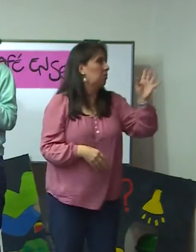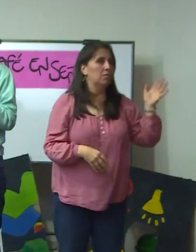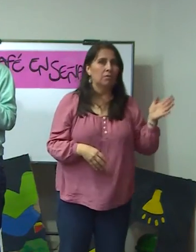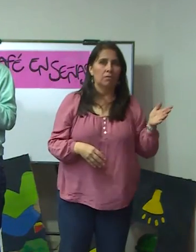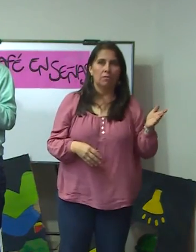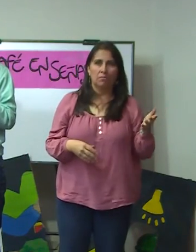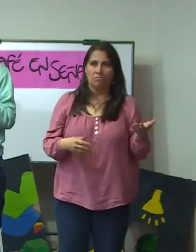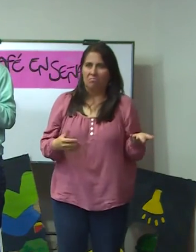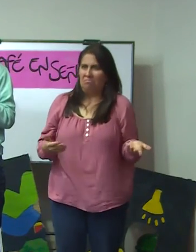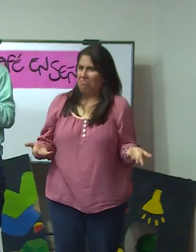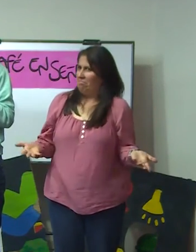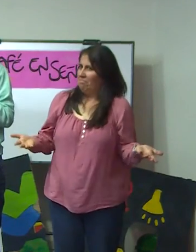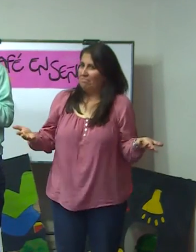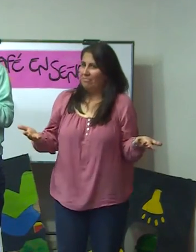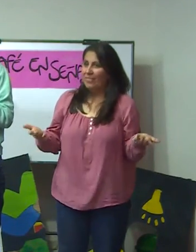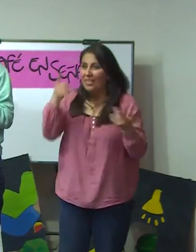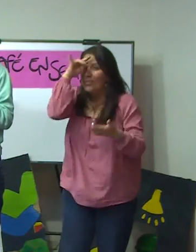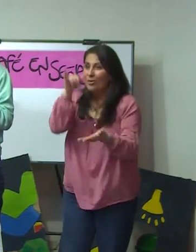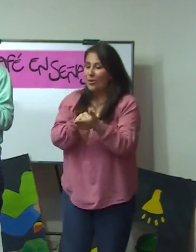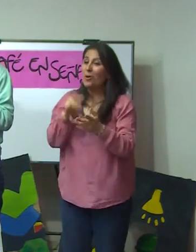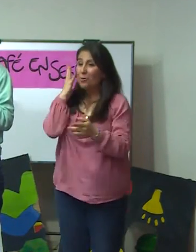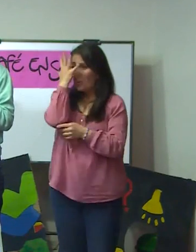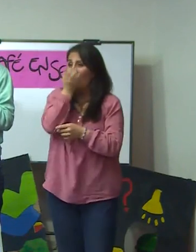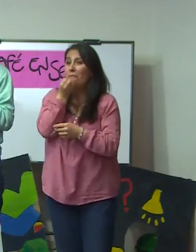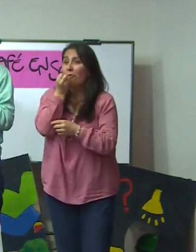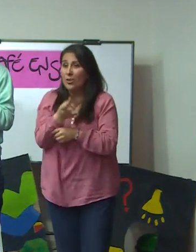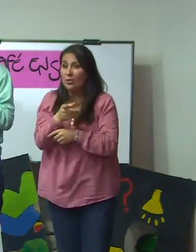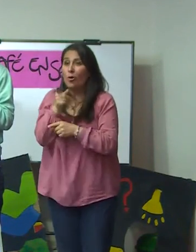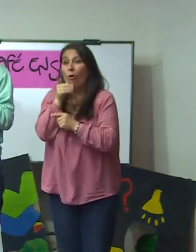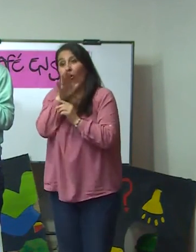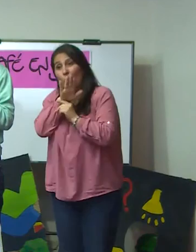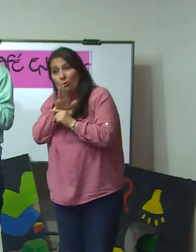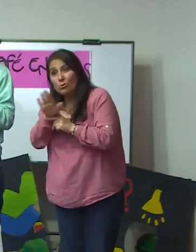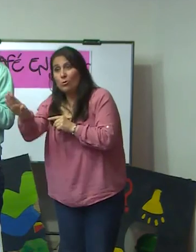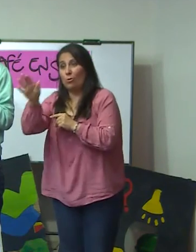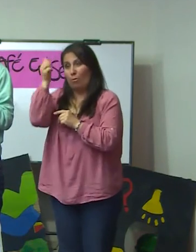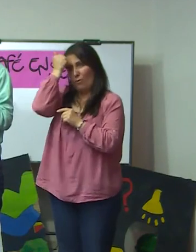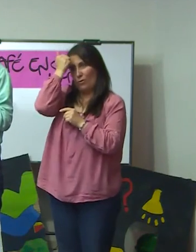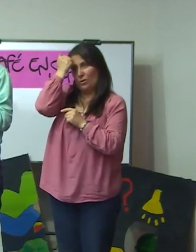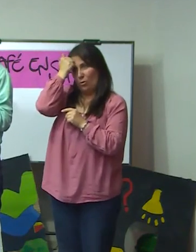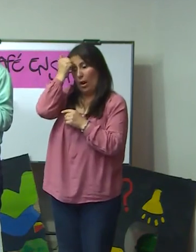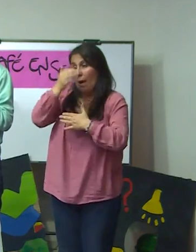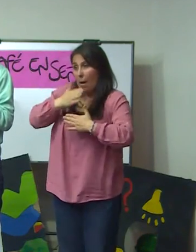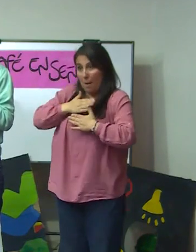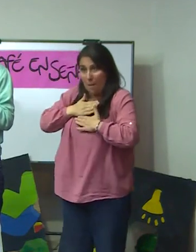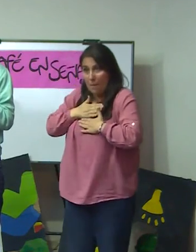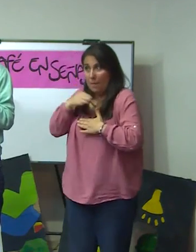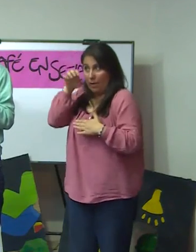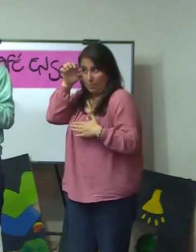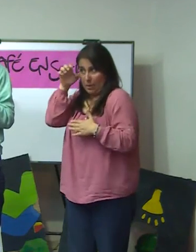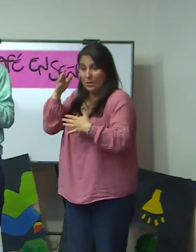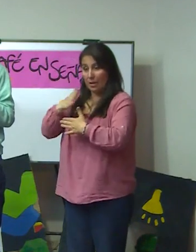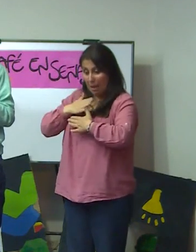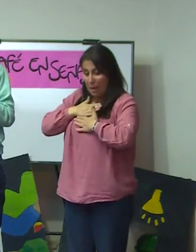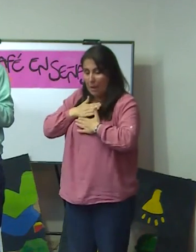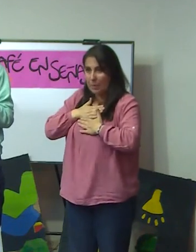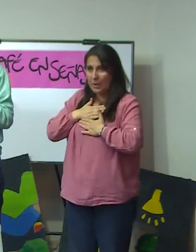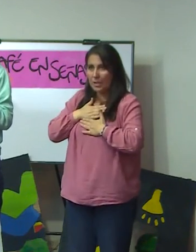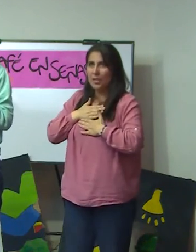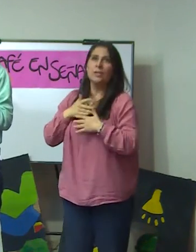Y creo que eso es lo bonito que tiene esta profesora, y es que al menos a mí me conectó